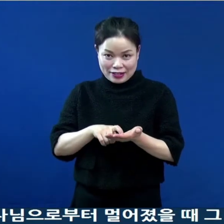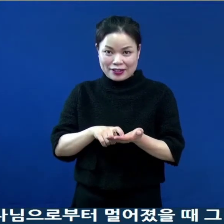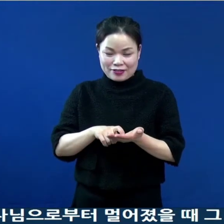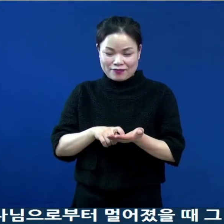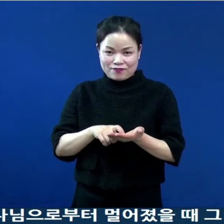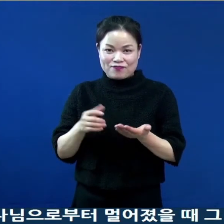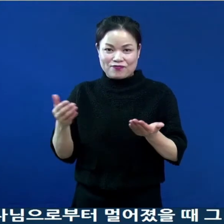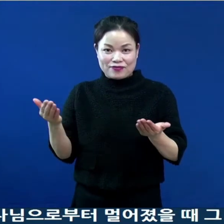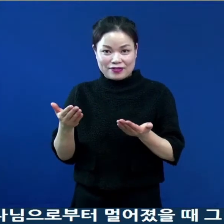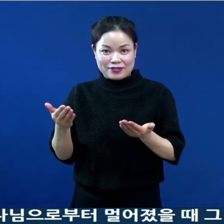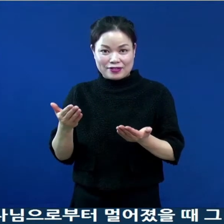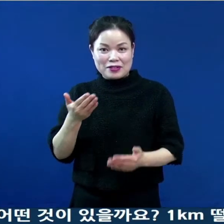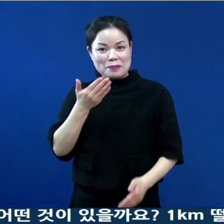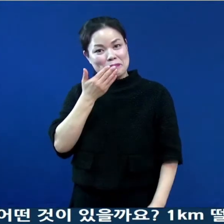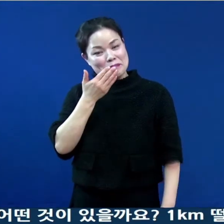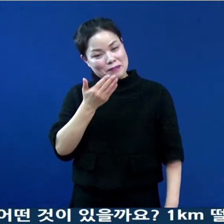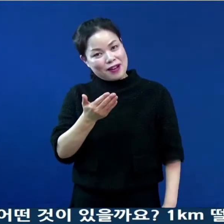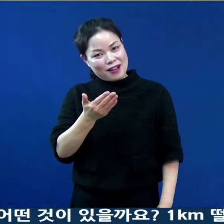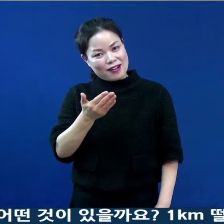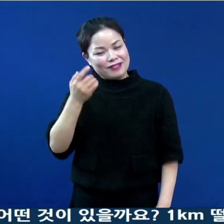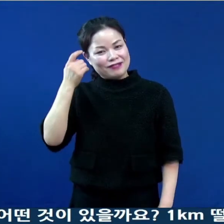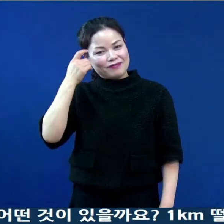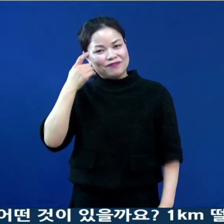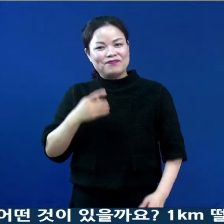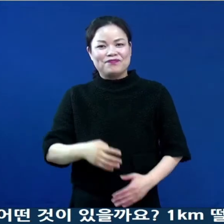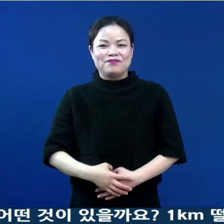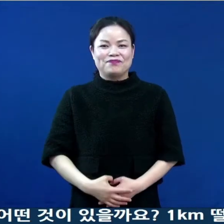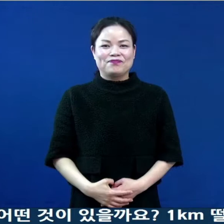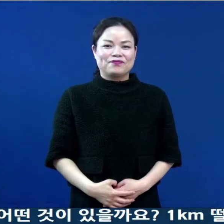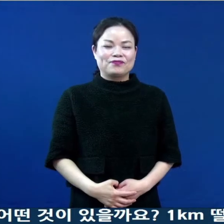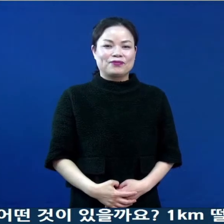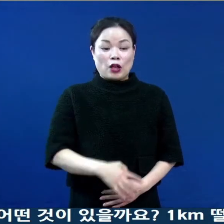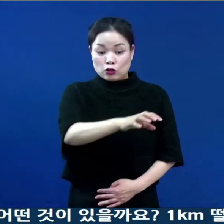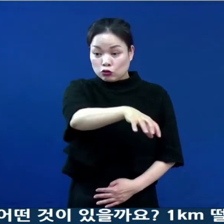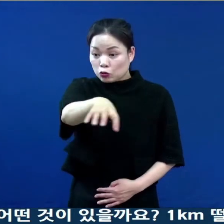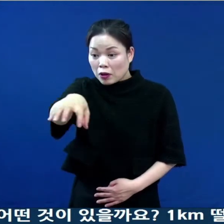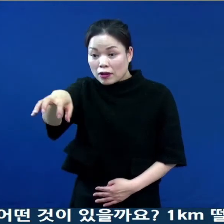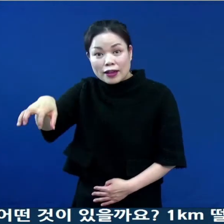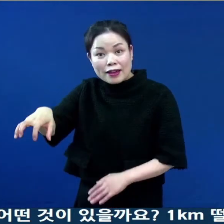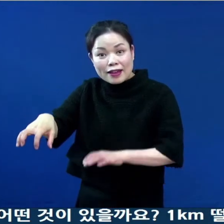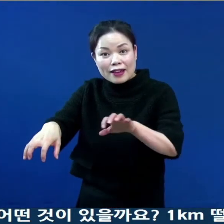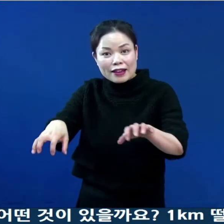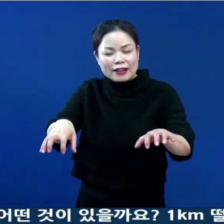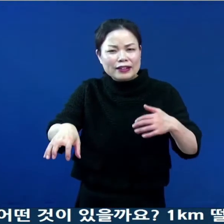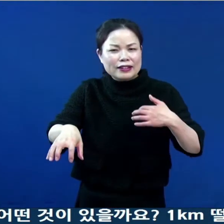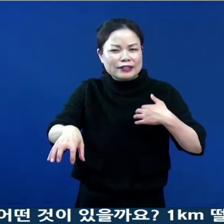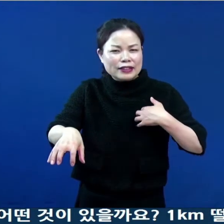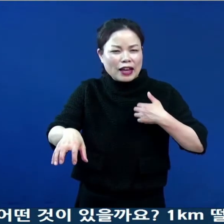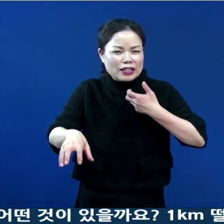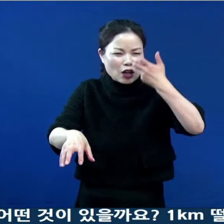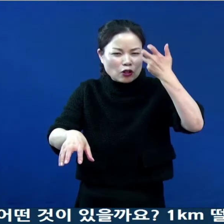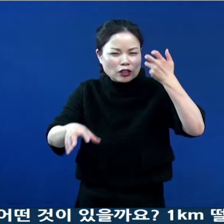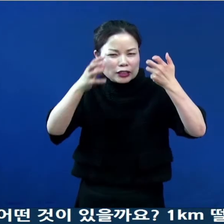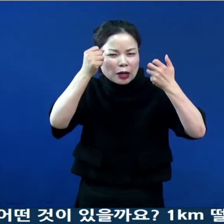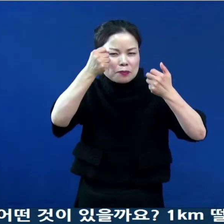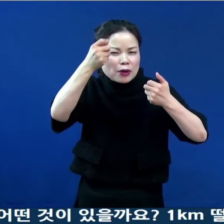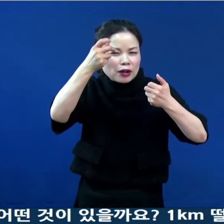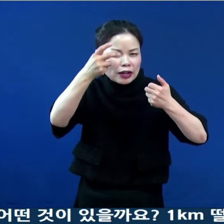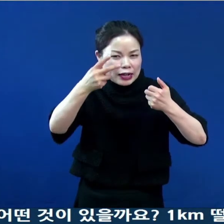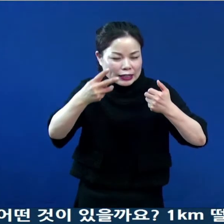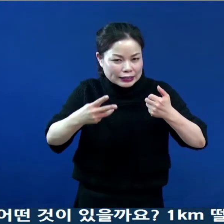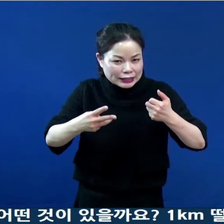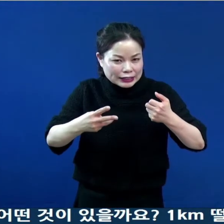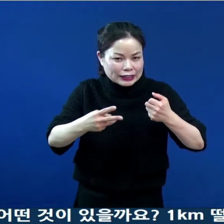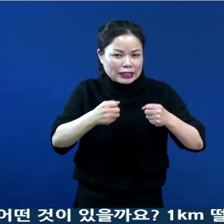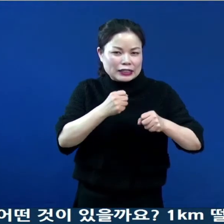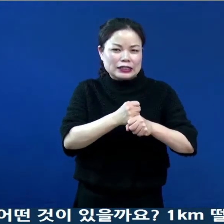일을 할 수 있으리라 생각을 합니다. 주변에 나의 영성을 기억할 수 있는 몇 가지 장치들을